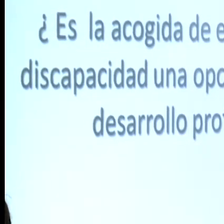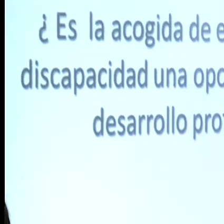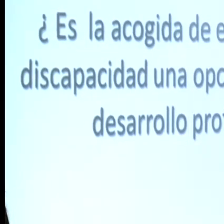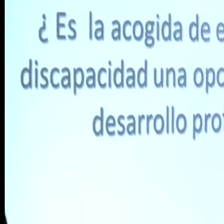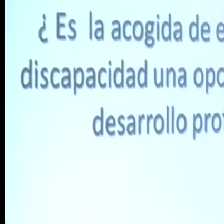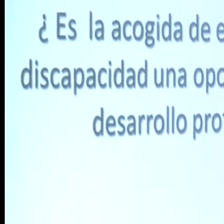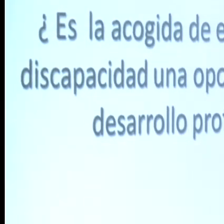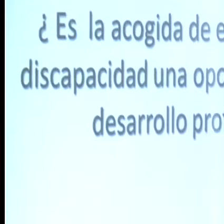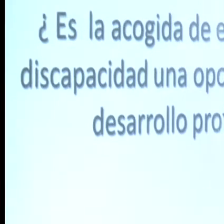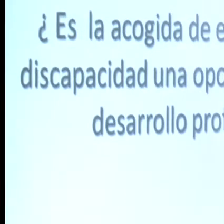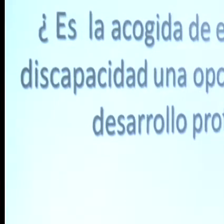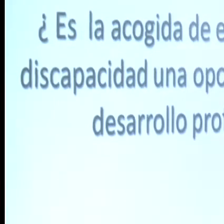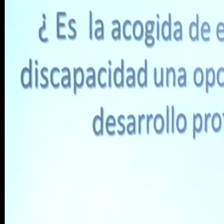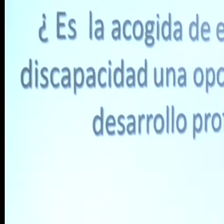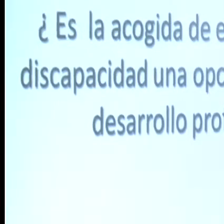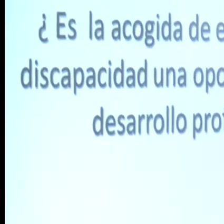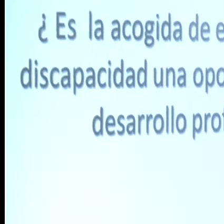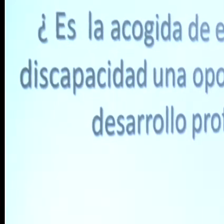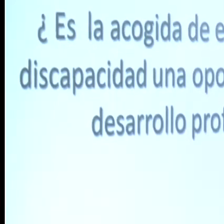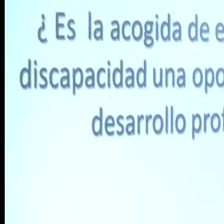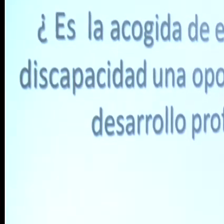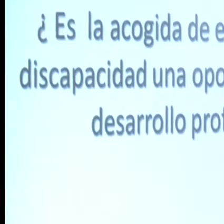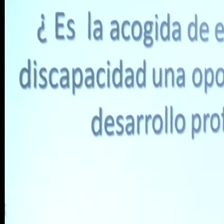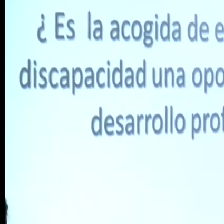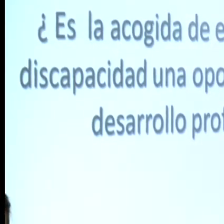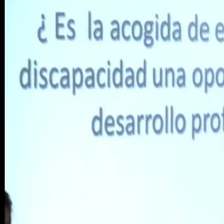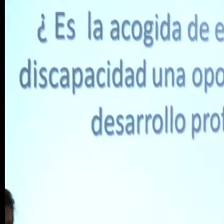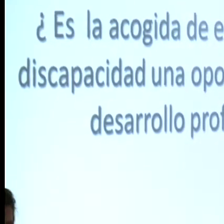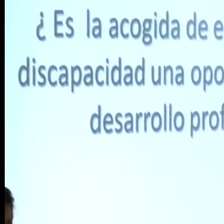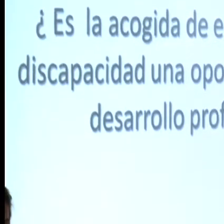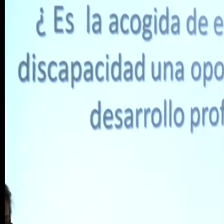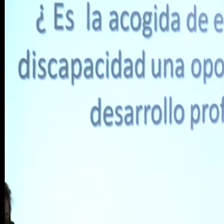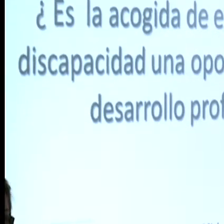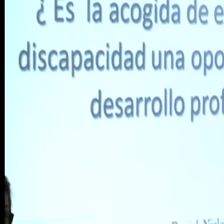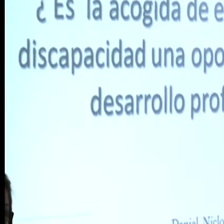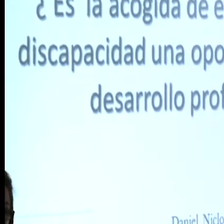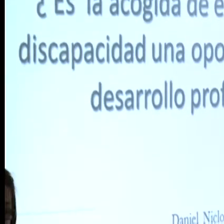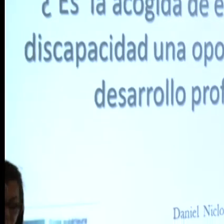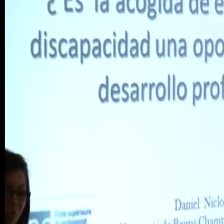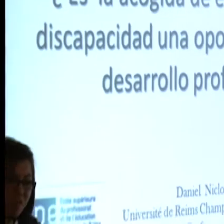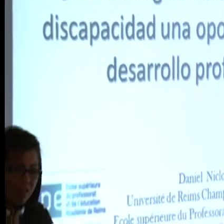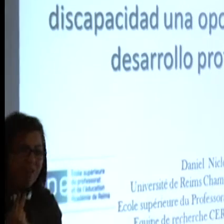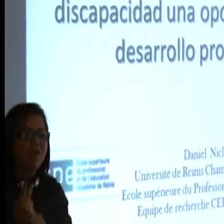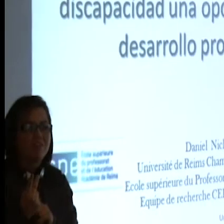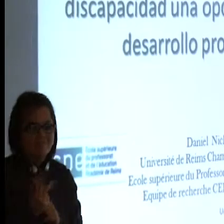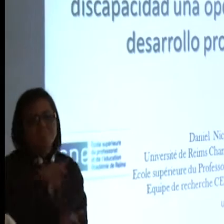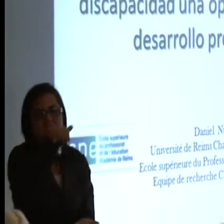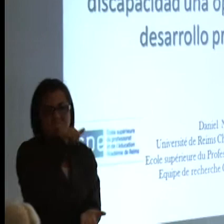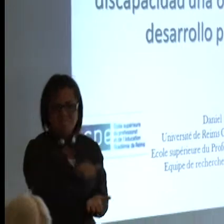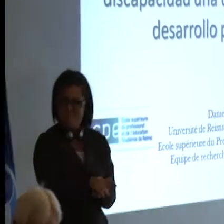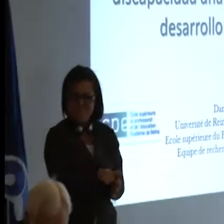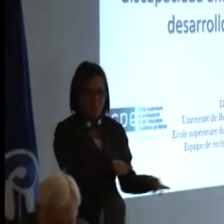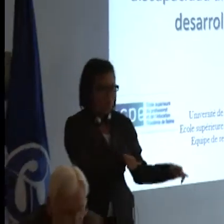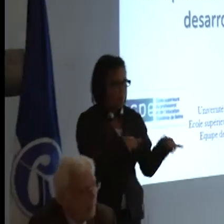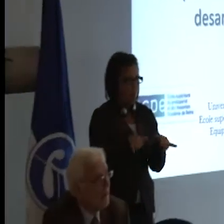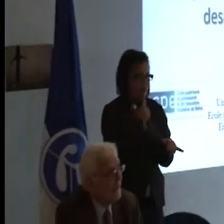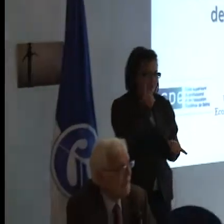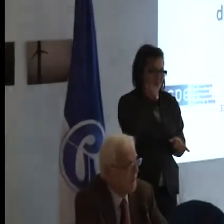intenso, y me gustaría que el segundo día sea de la misma